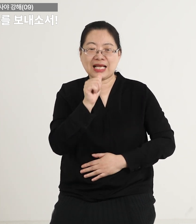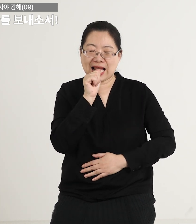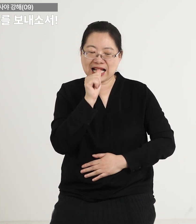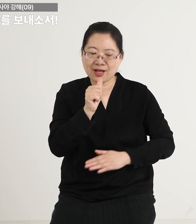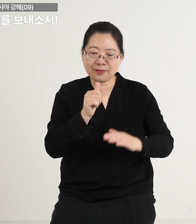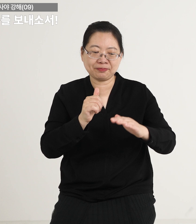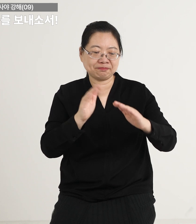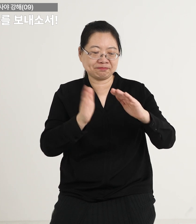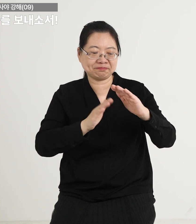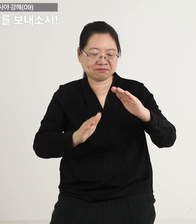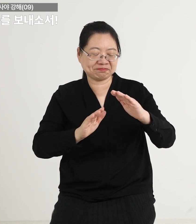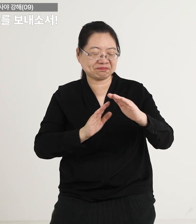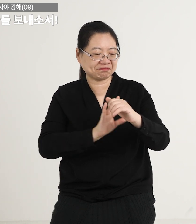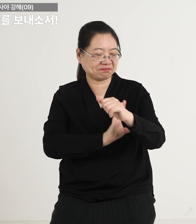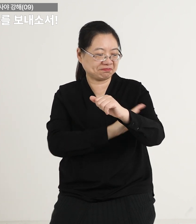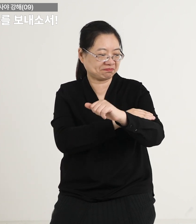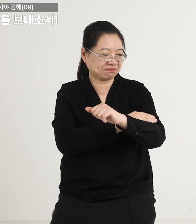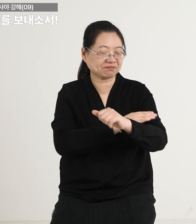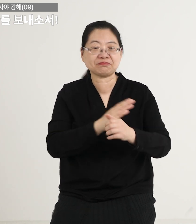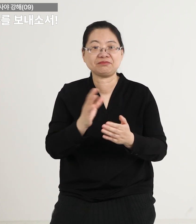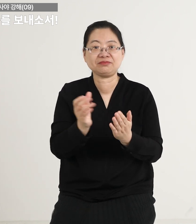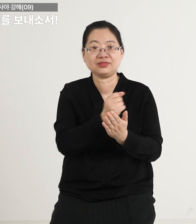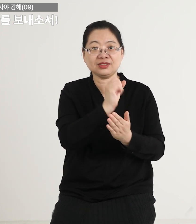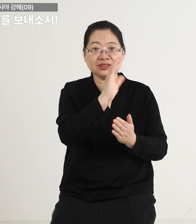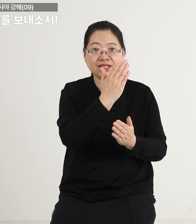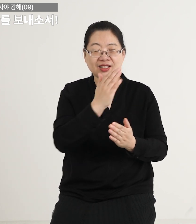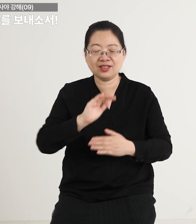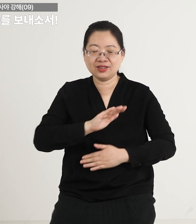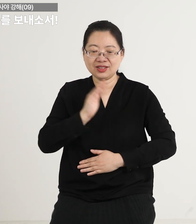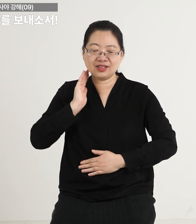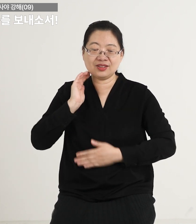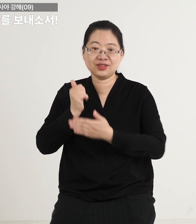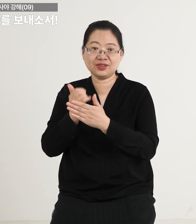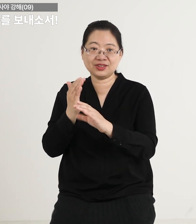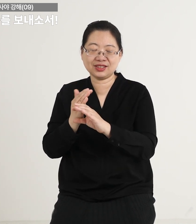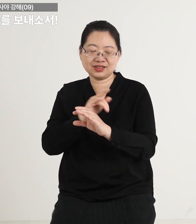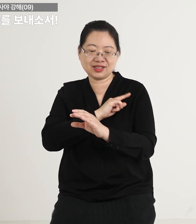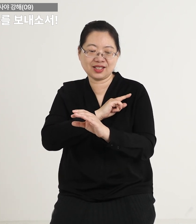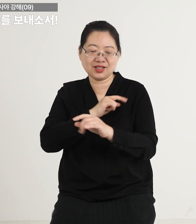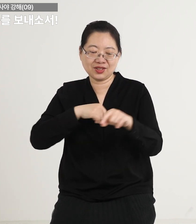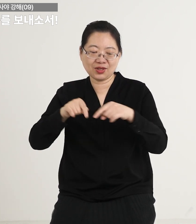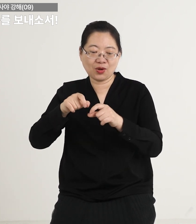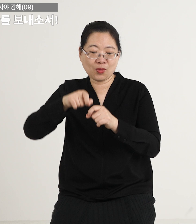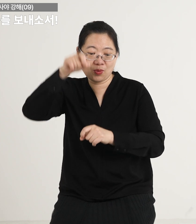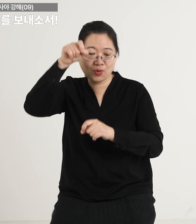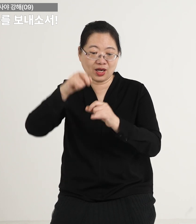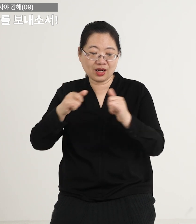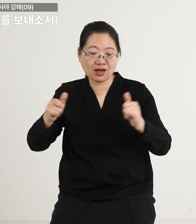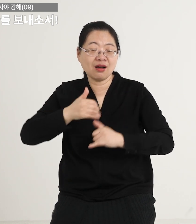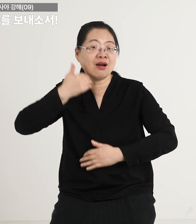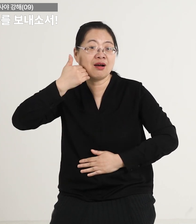거죠. 우리 대통령 중에 제일 통치를 오래 한 분이 누굽니까?